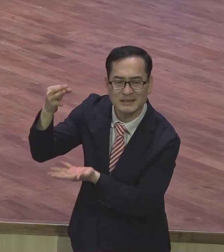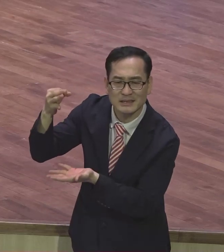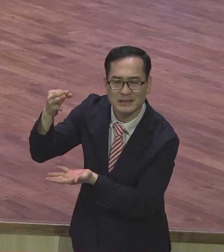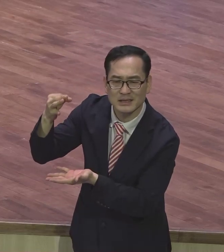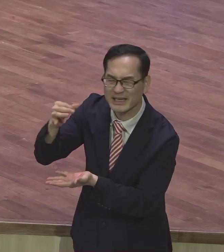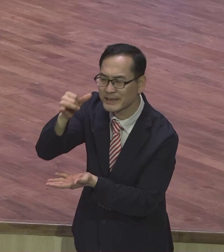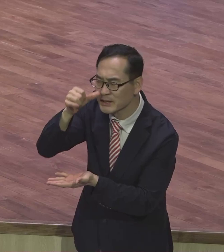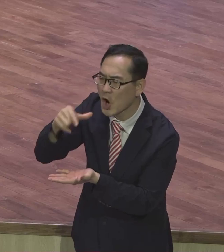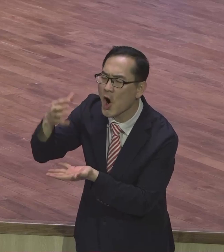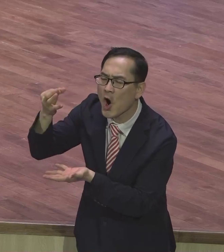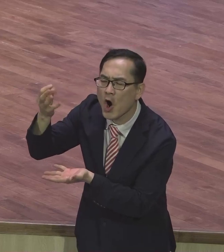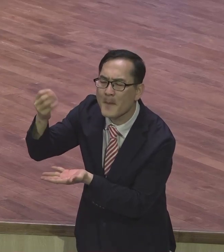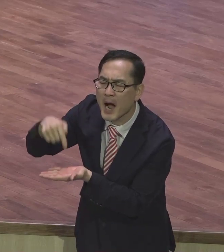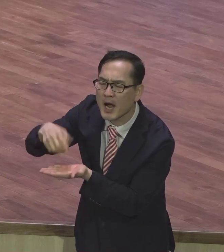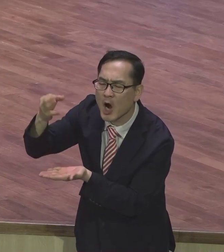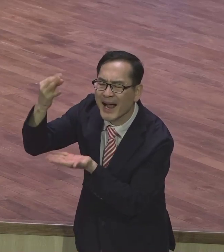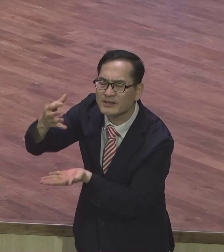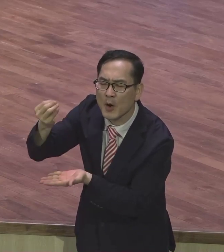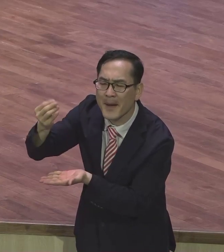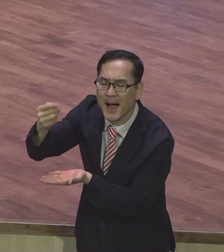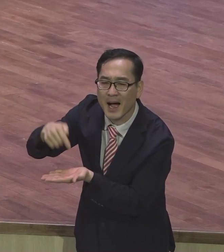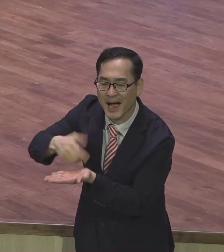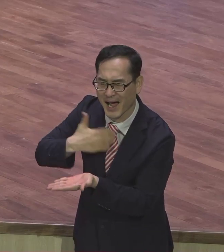싶어서 이렇게